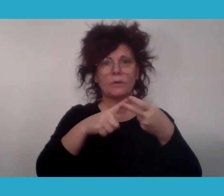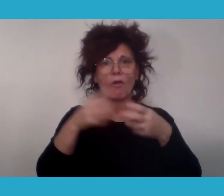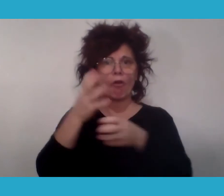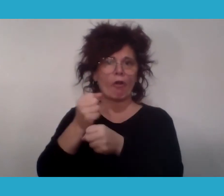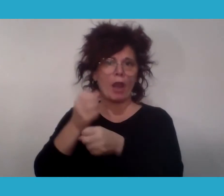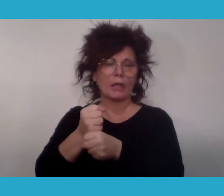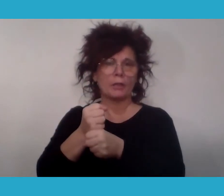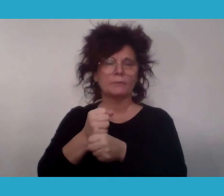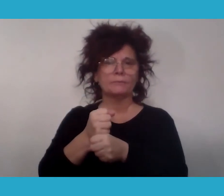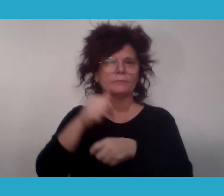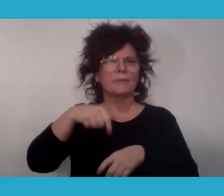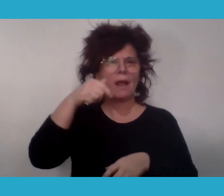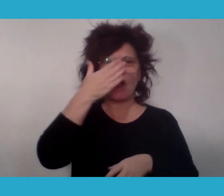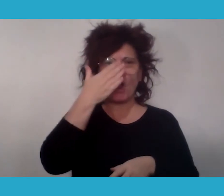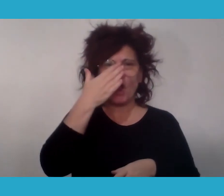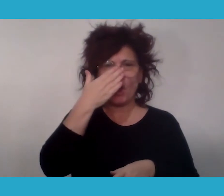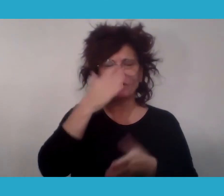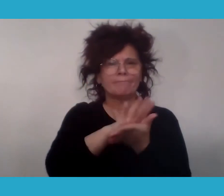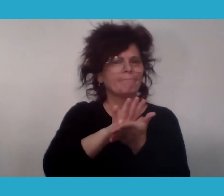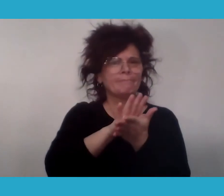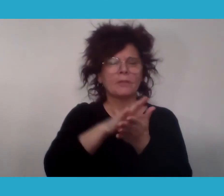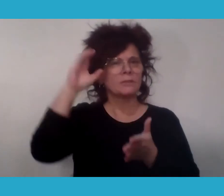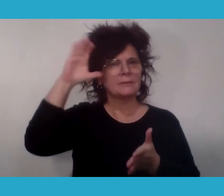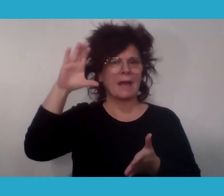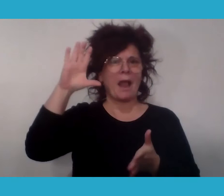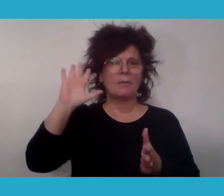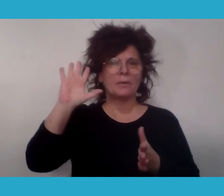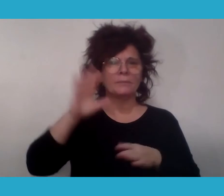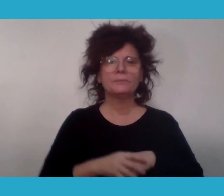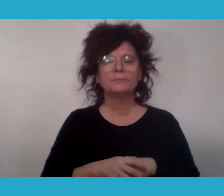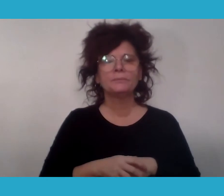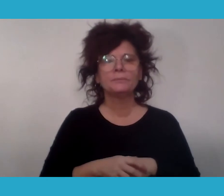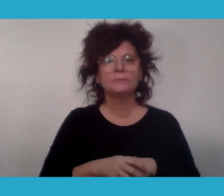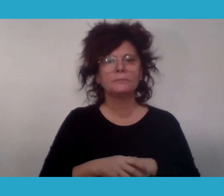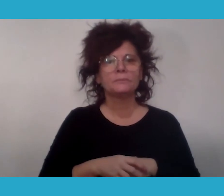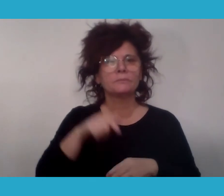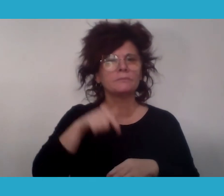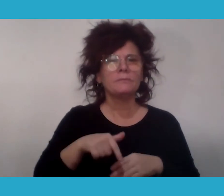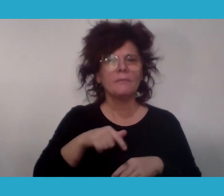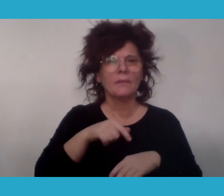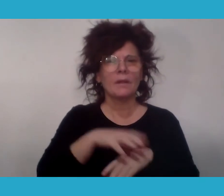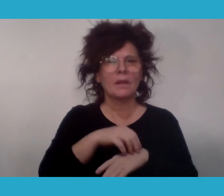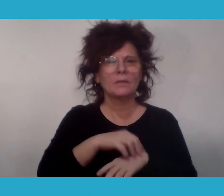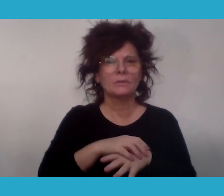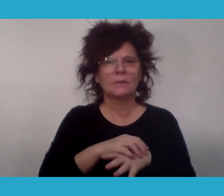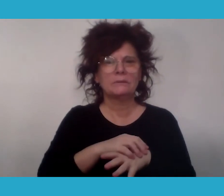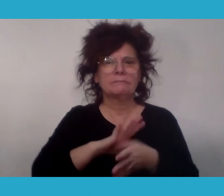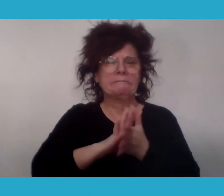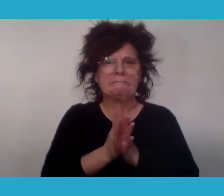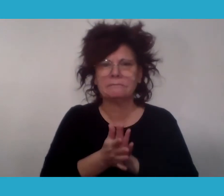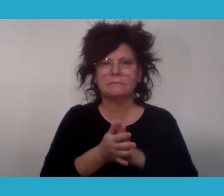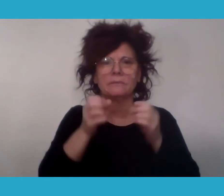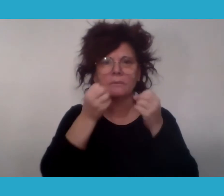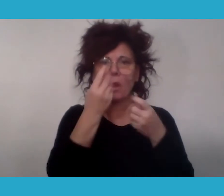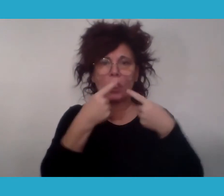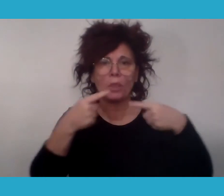que tan solo queda el 3% de bosque nativo, y las consecuencias de esta deforestación es la erosión del suelo, reducción de biodiversidad, que